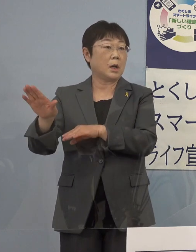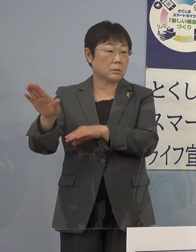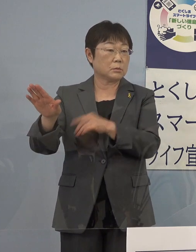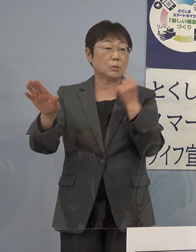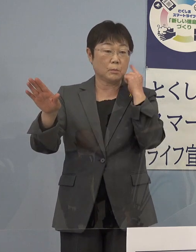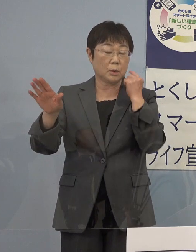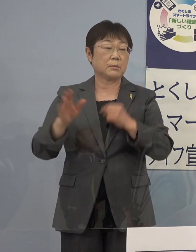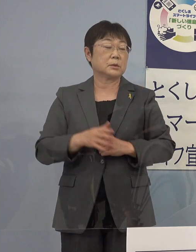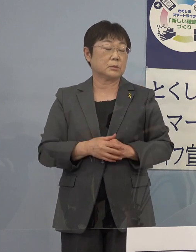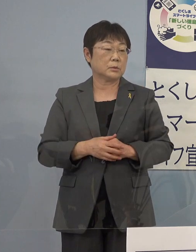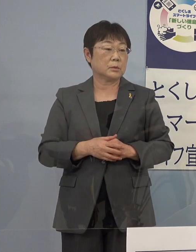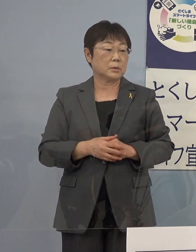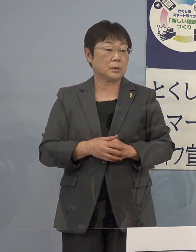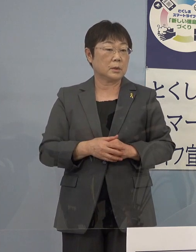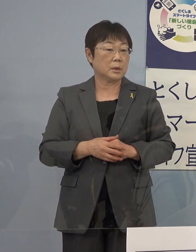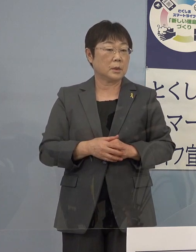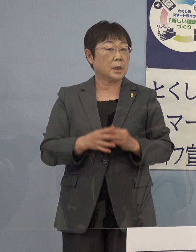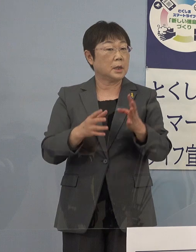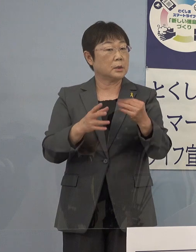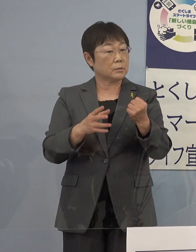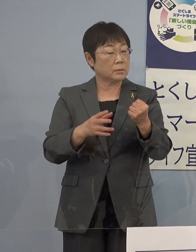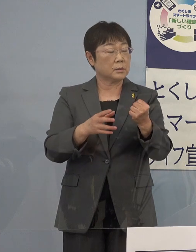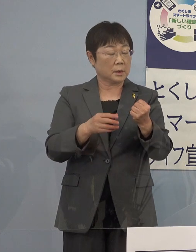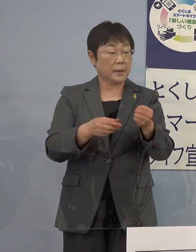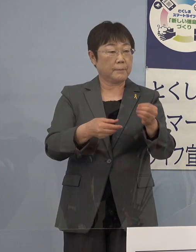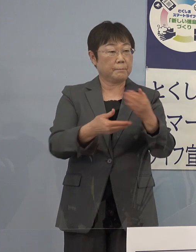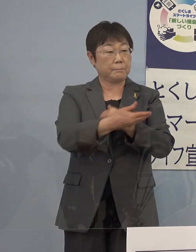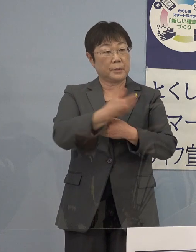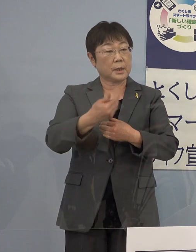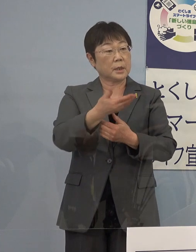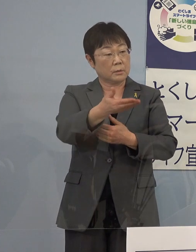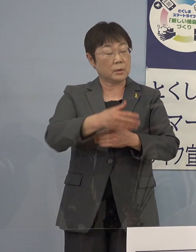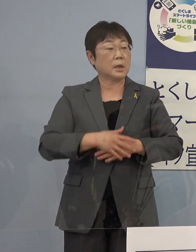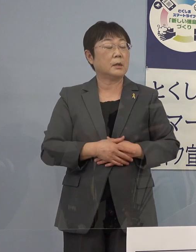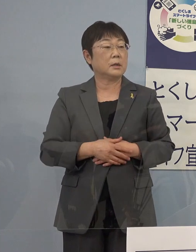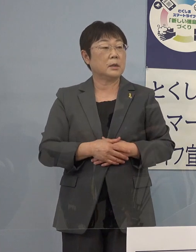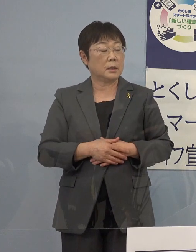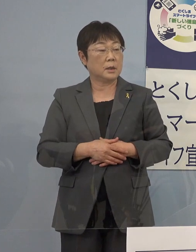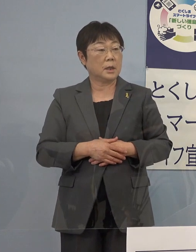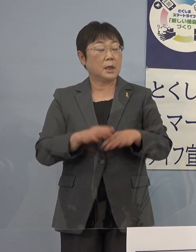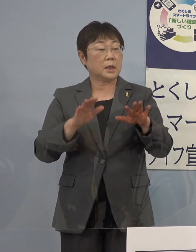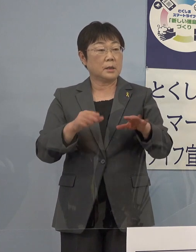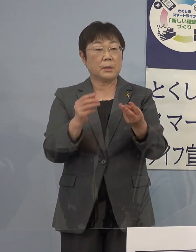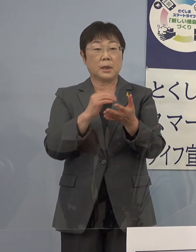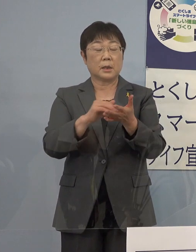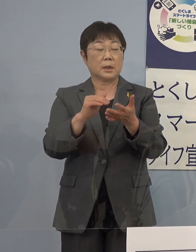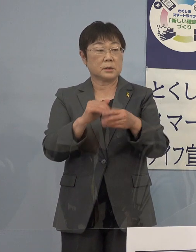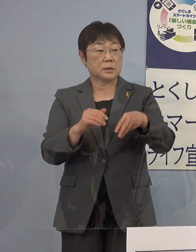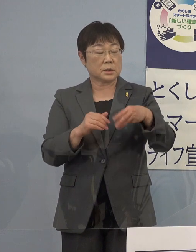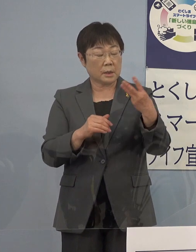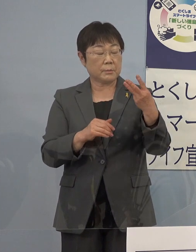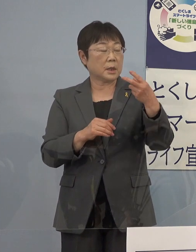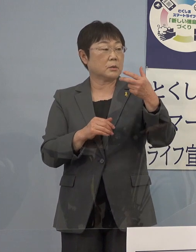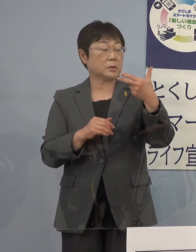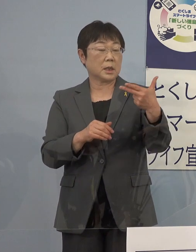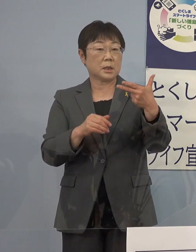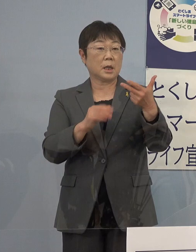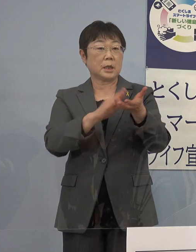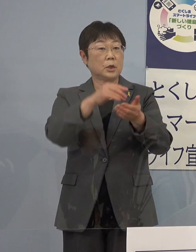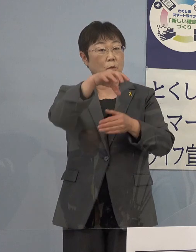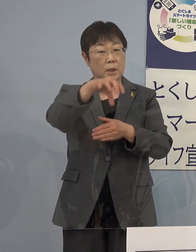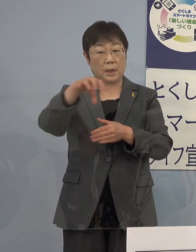はあると思うんですけど、どれくらい確保できている か。そうですね、今全部で307医療機関が